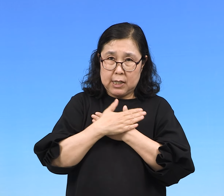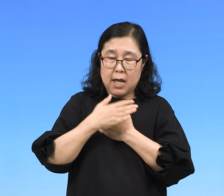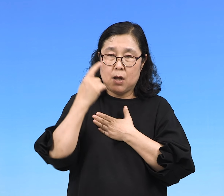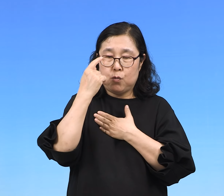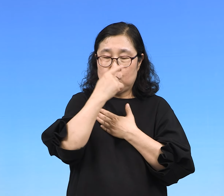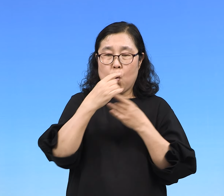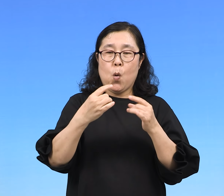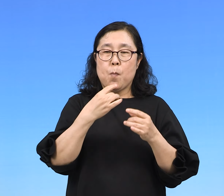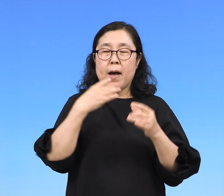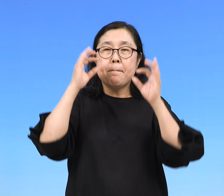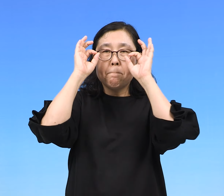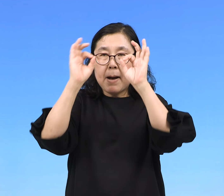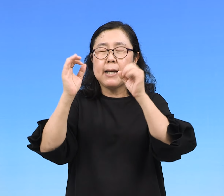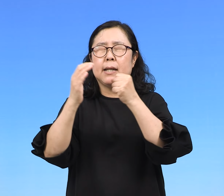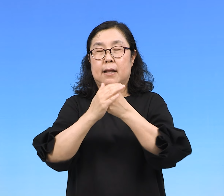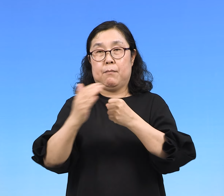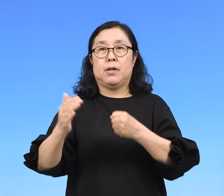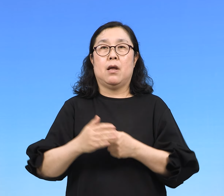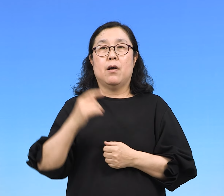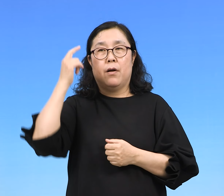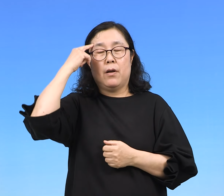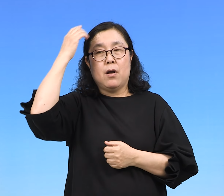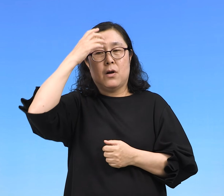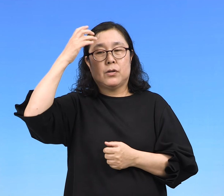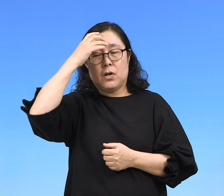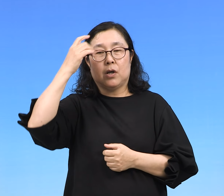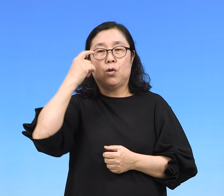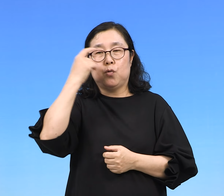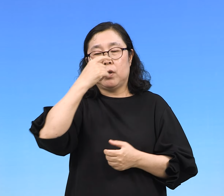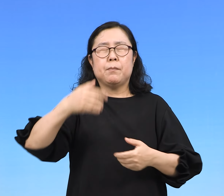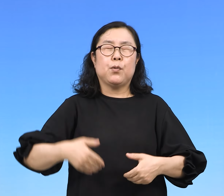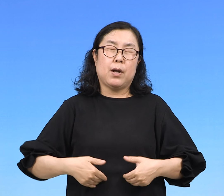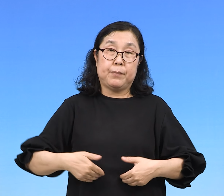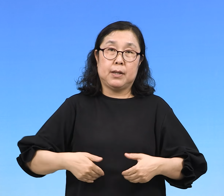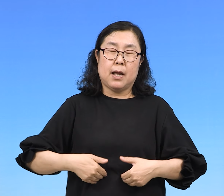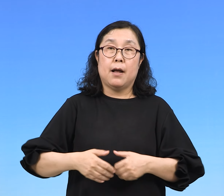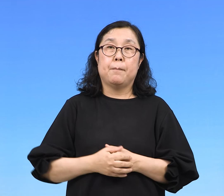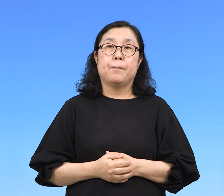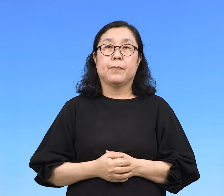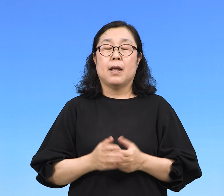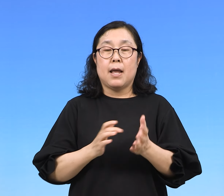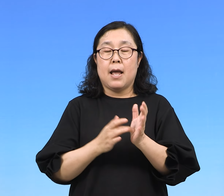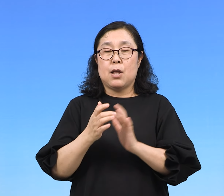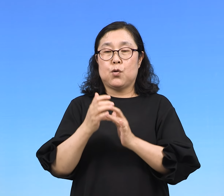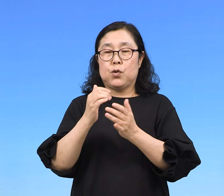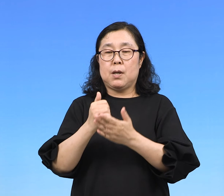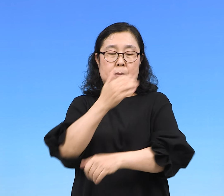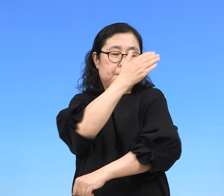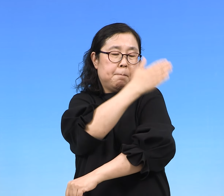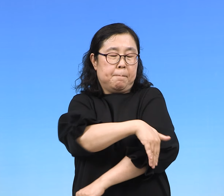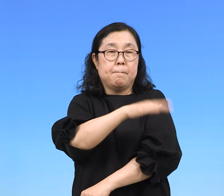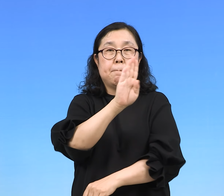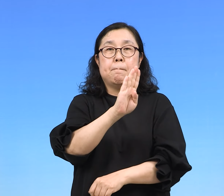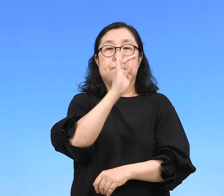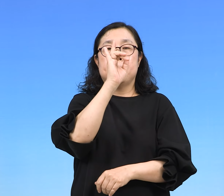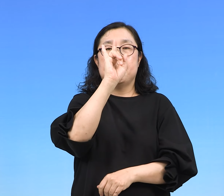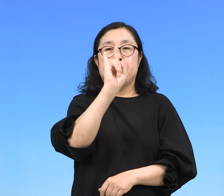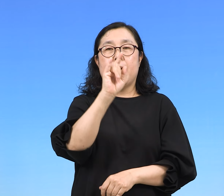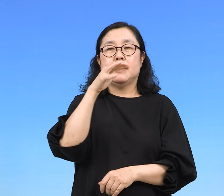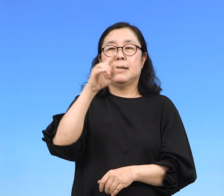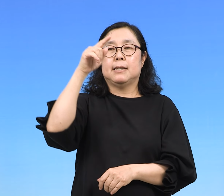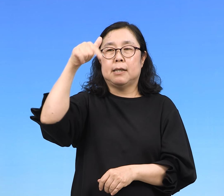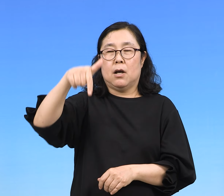육신의 눈으로 보니까. 그래서 여러분, 3절 맨 끝에 나오는 예수를 배척한지라 할 때 이 배척하다, 이게